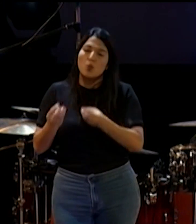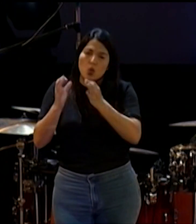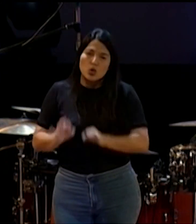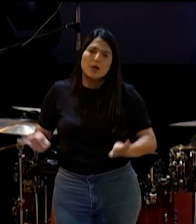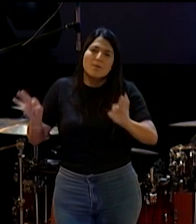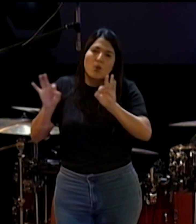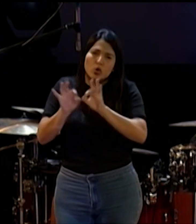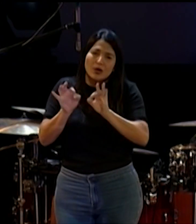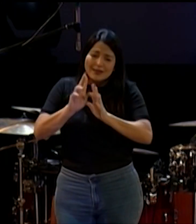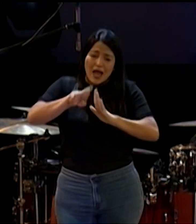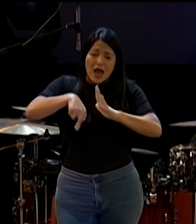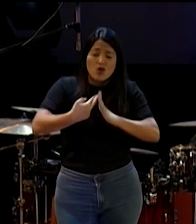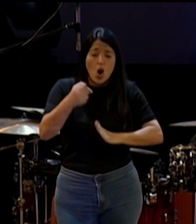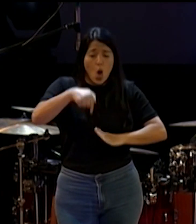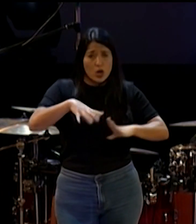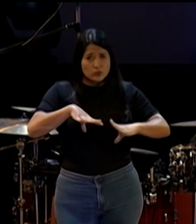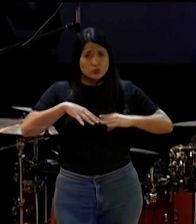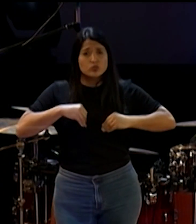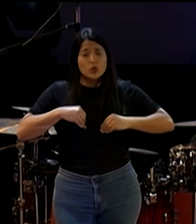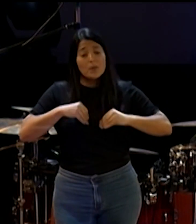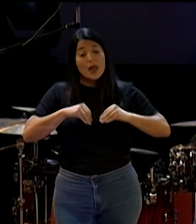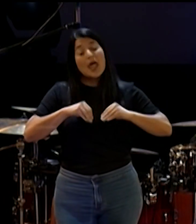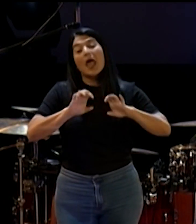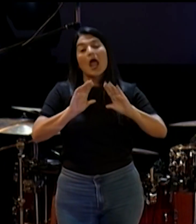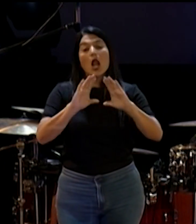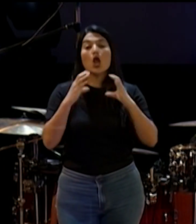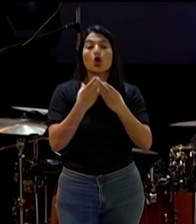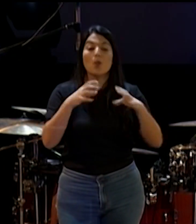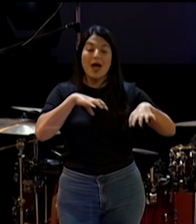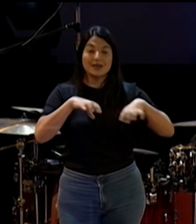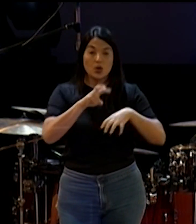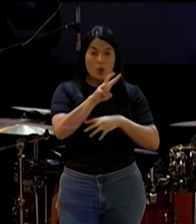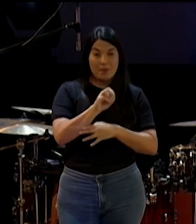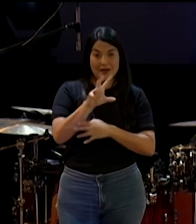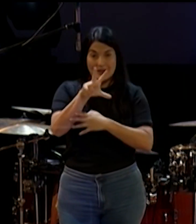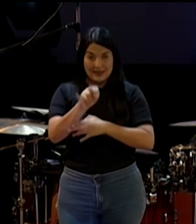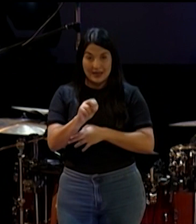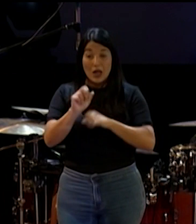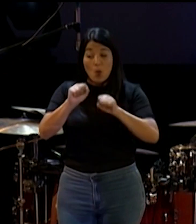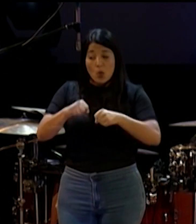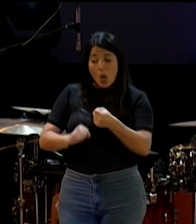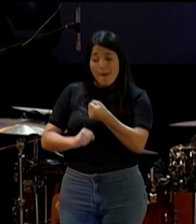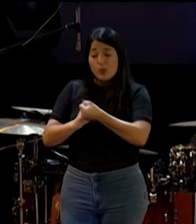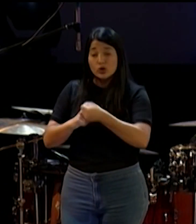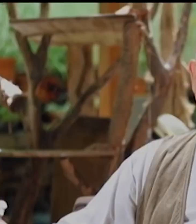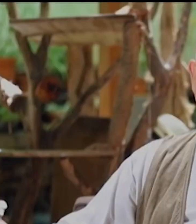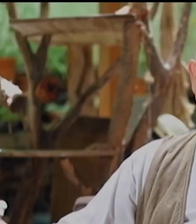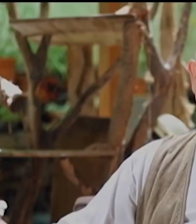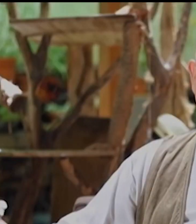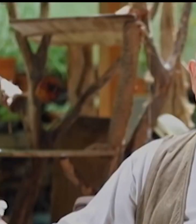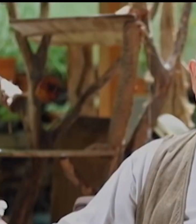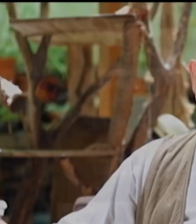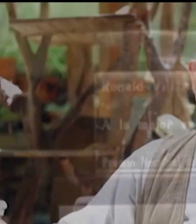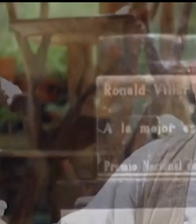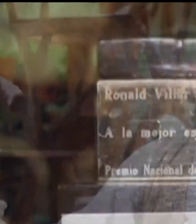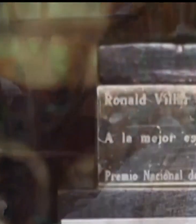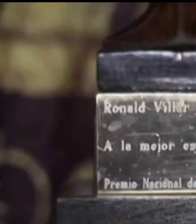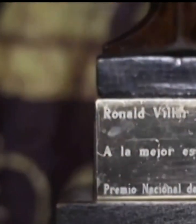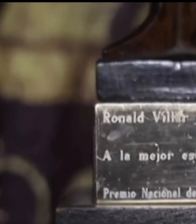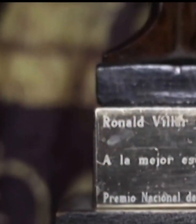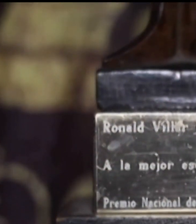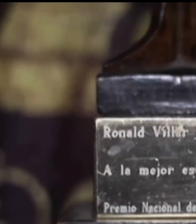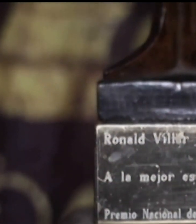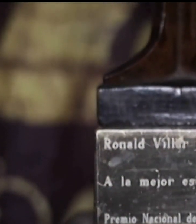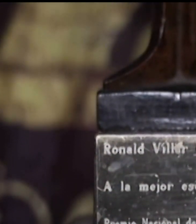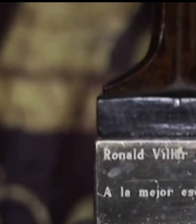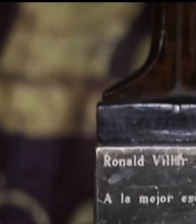el papel del Club Activo 2030, dándole el músculo organizacional a un evento como este. Las personas